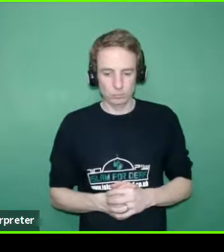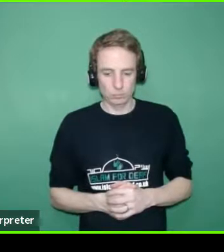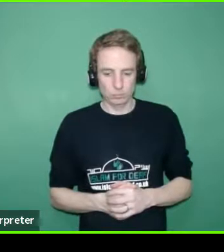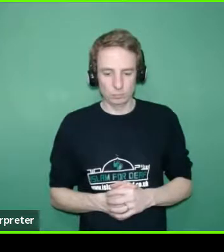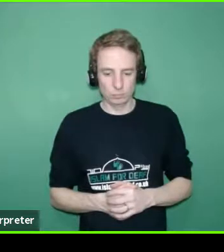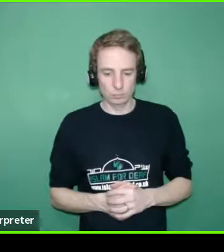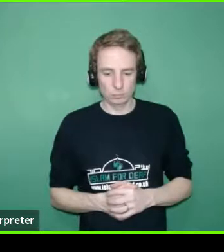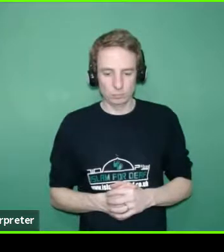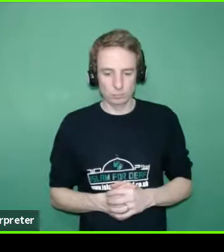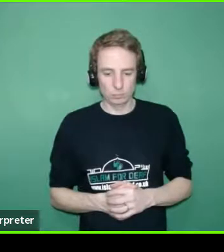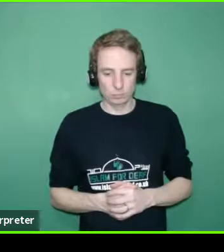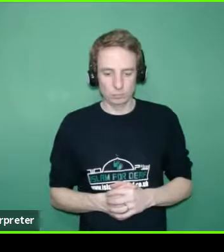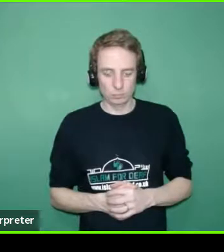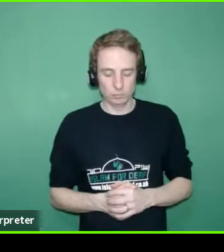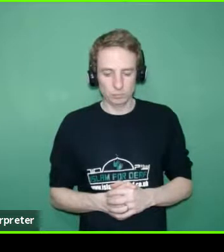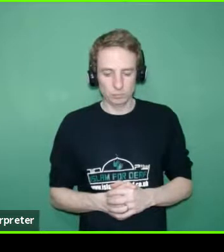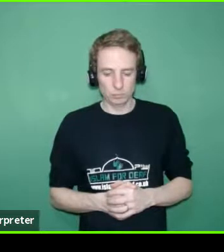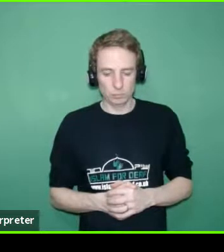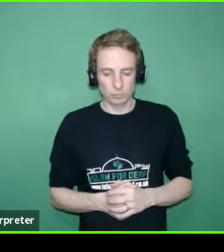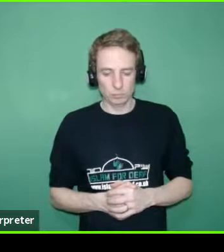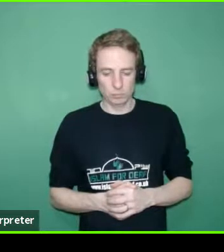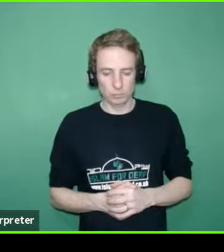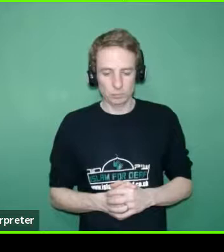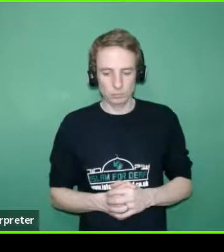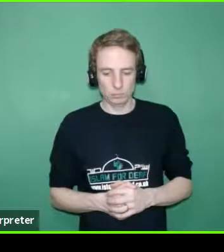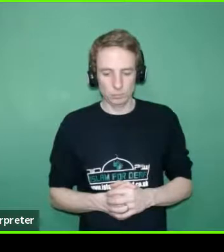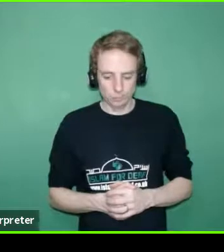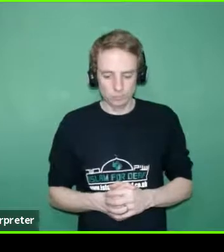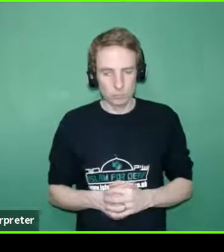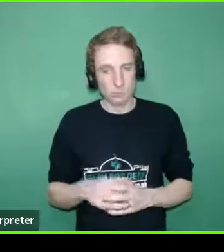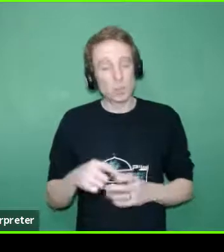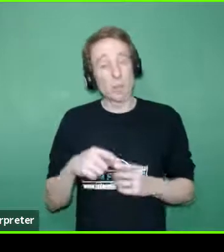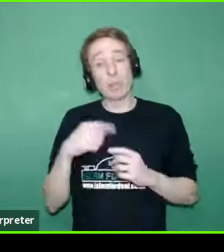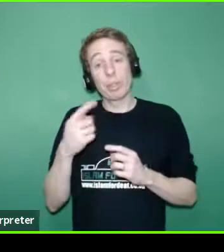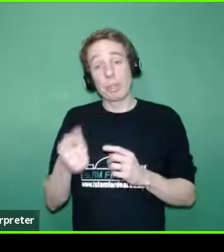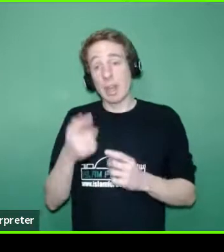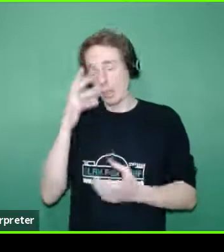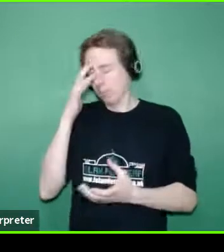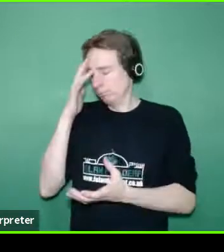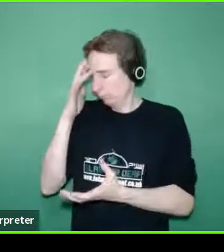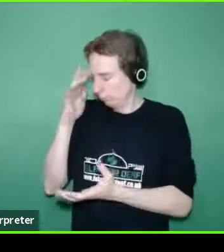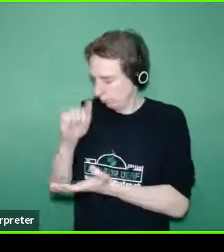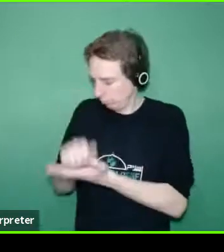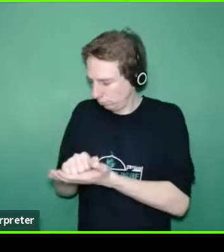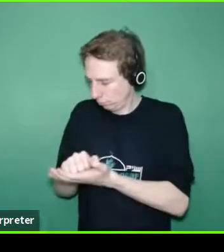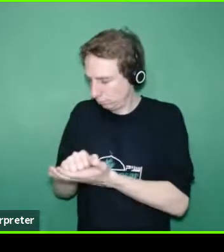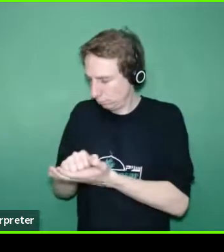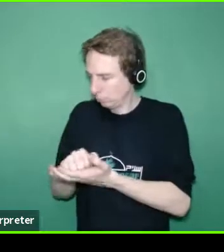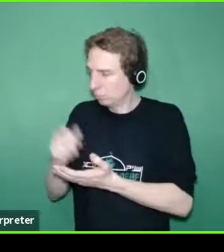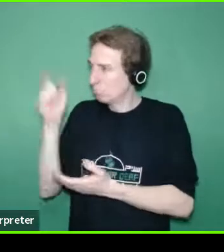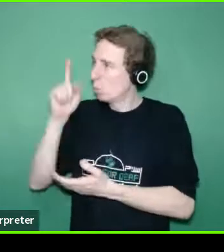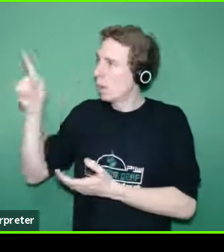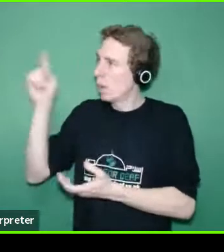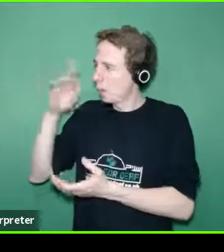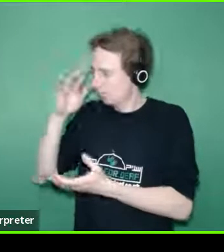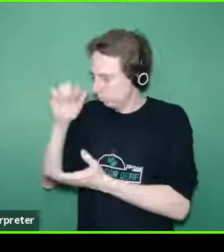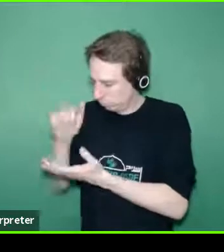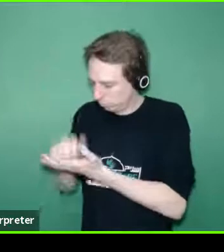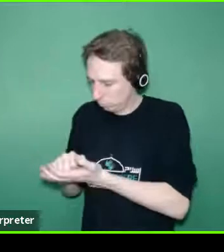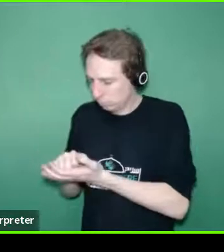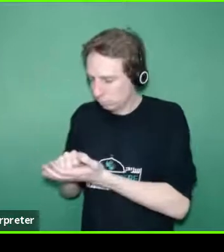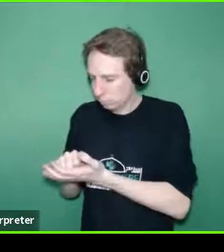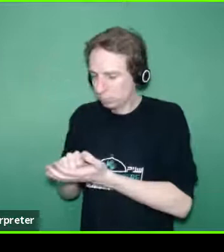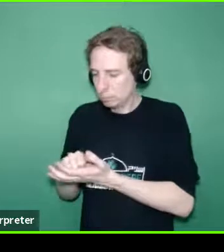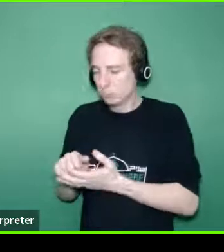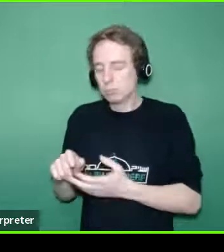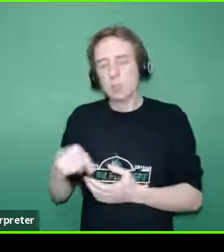مرة. Yeah, and then they prostrate to Allah, and then they make an invocation,